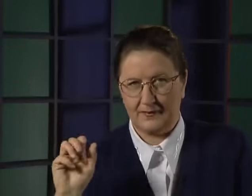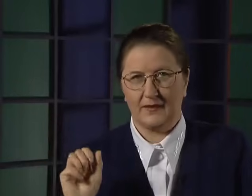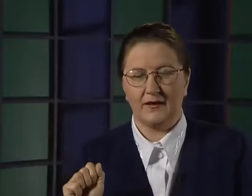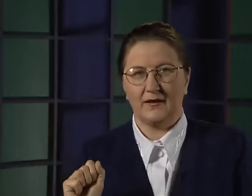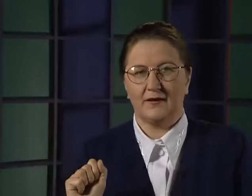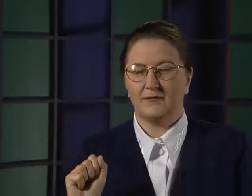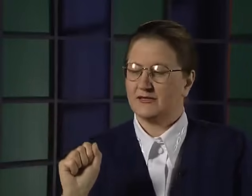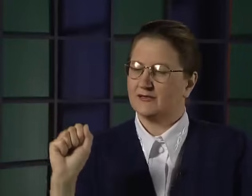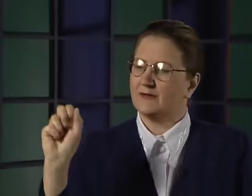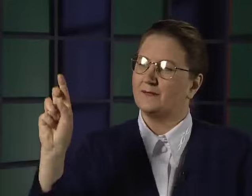Пожалуйста.